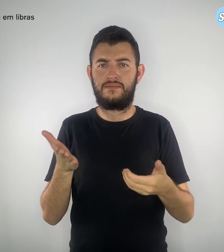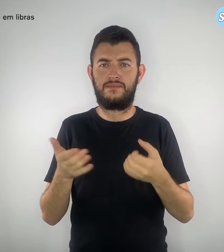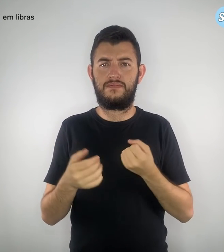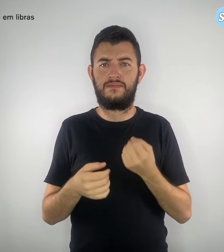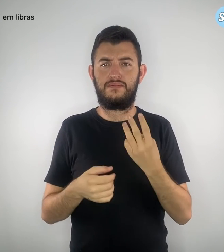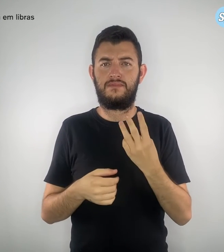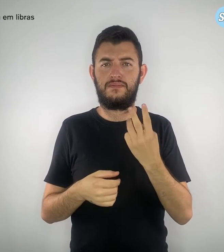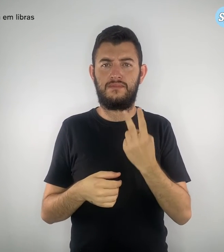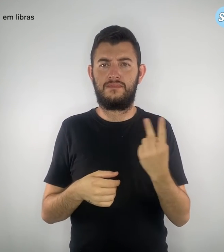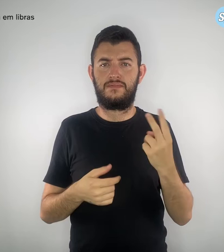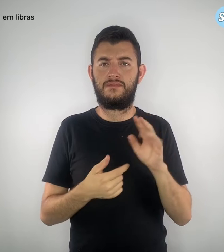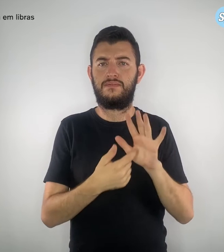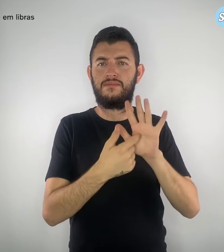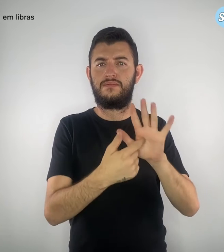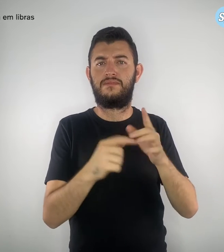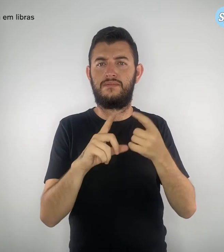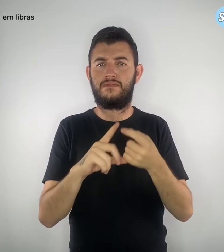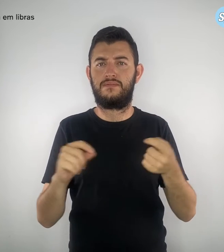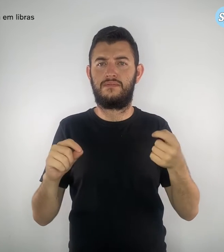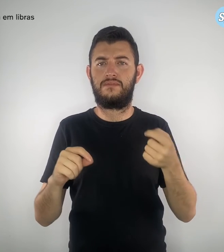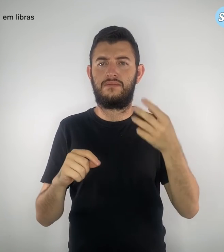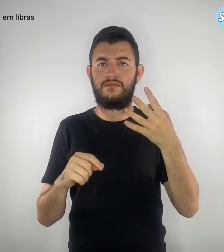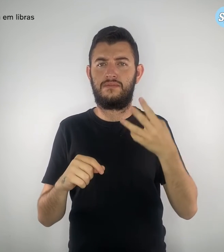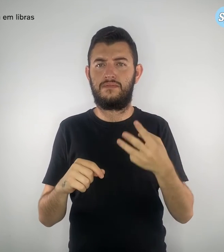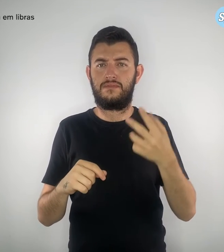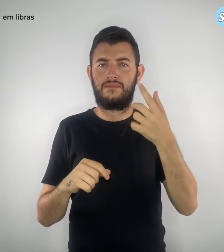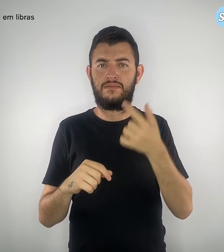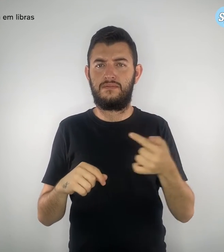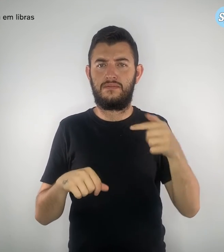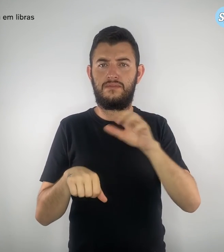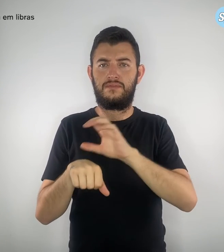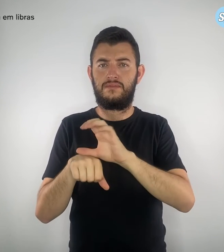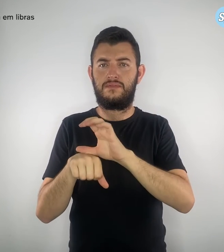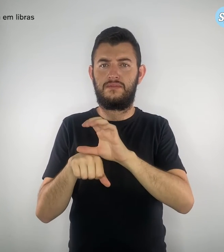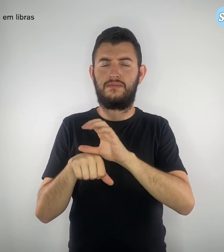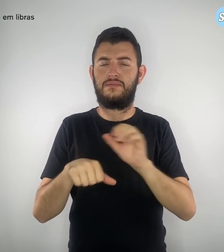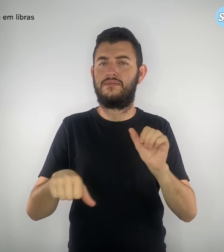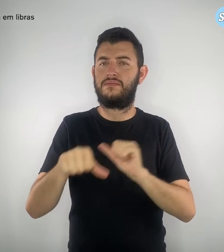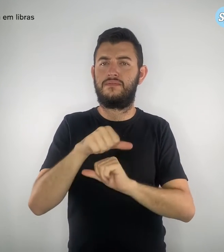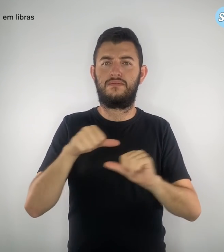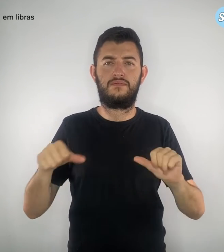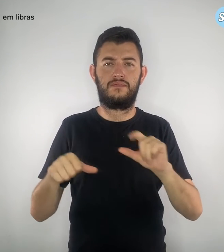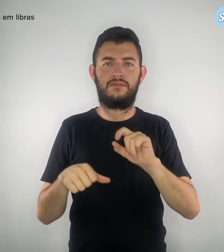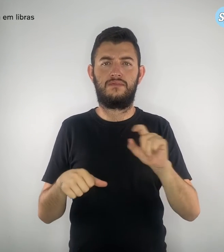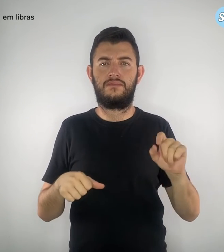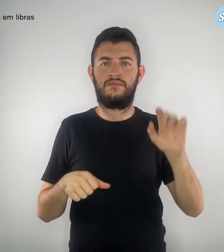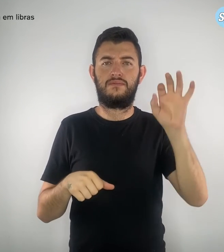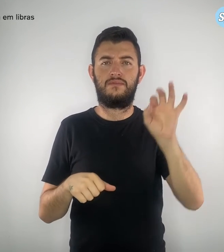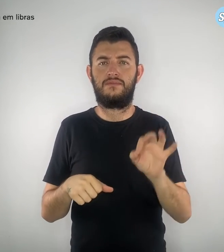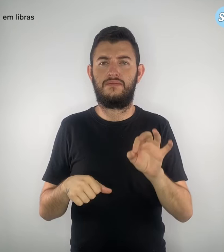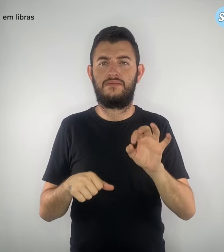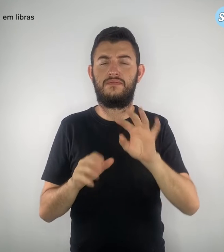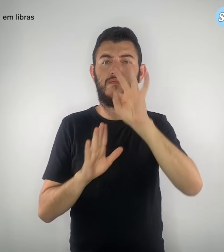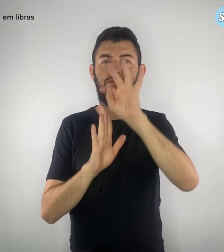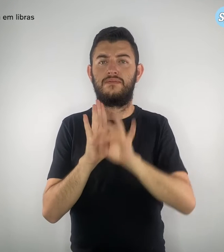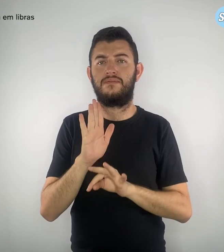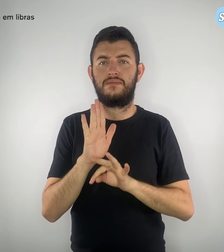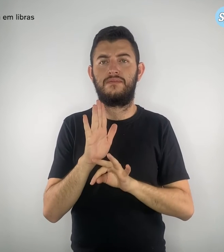37 da atual Carta Magna. Ela modifica totalmente o texto desse artigo e apresenta